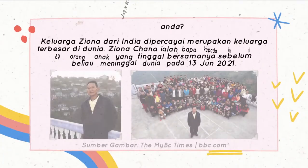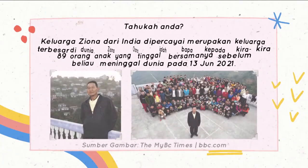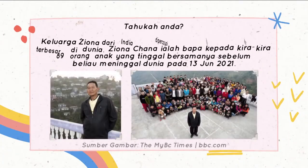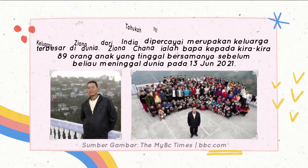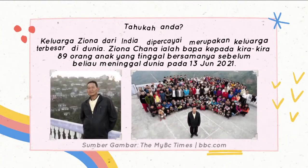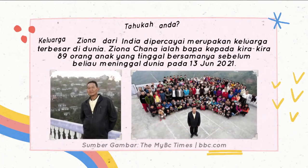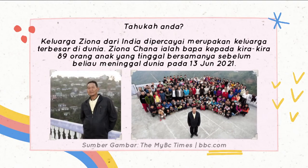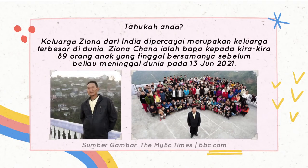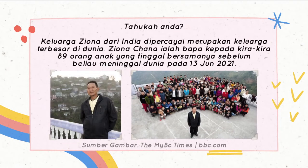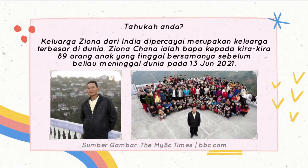hai hai